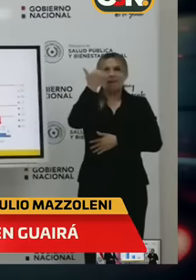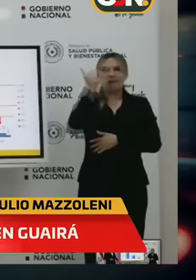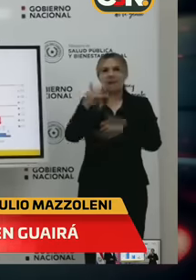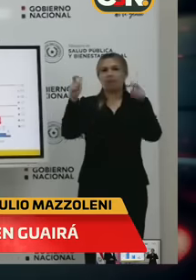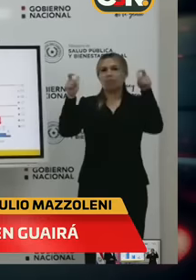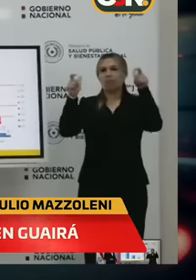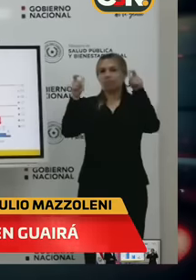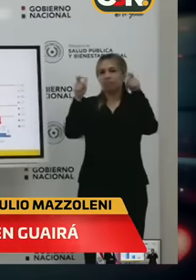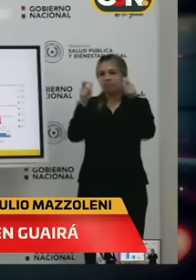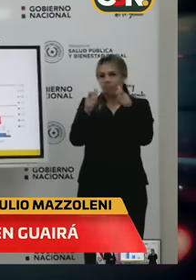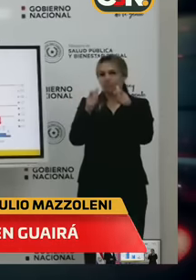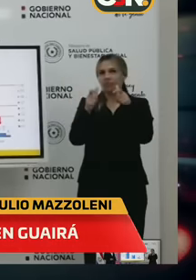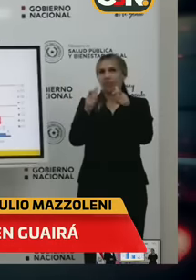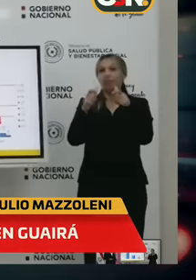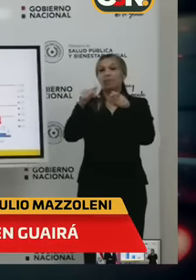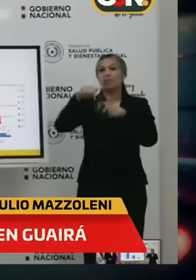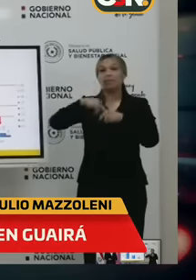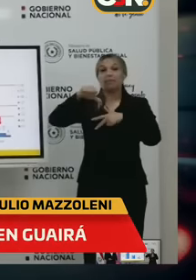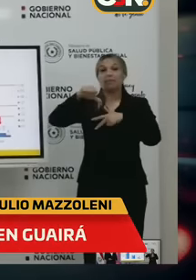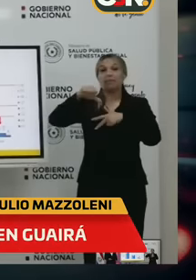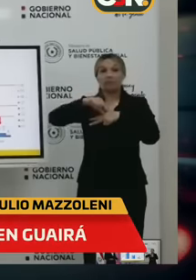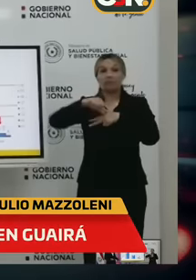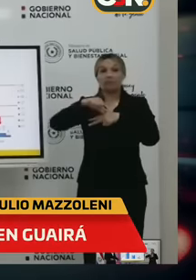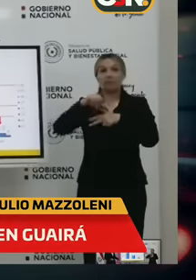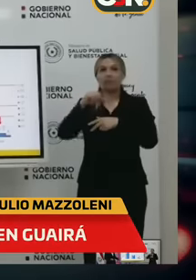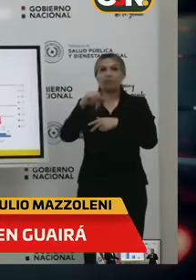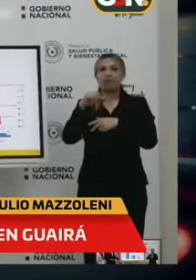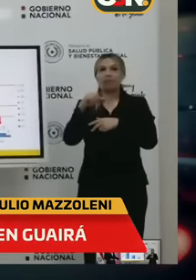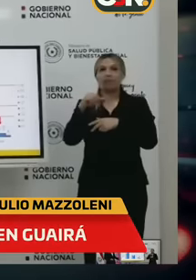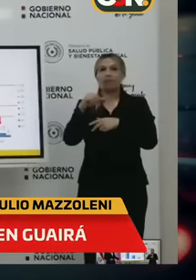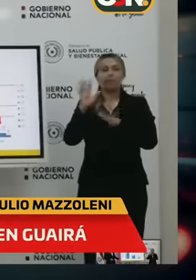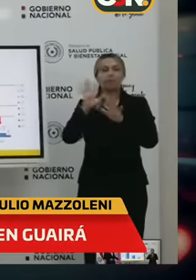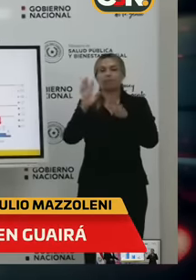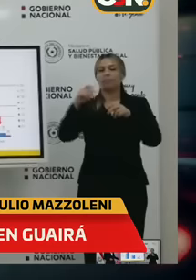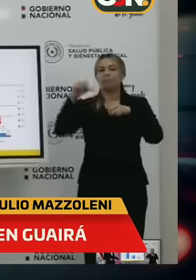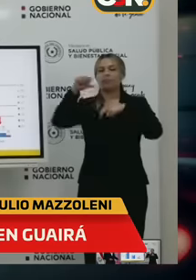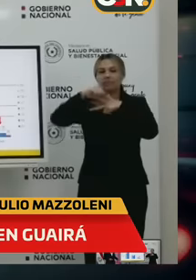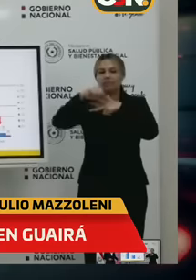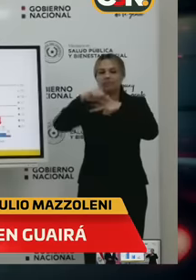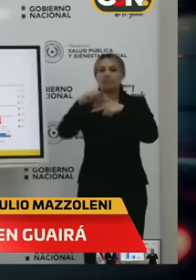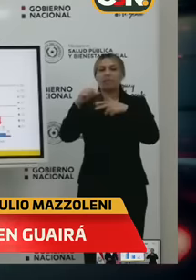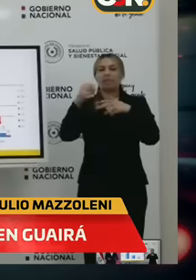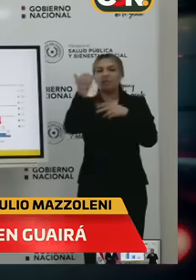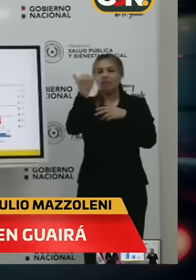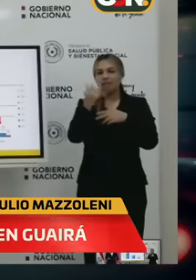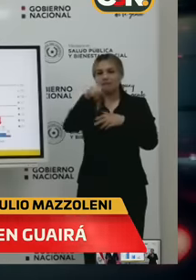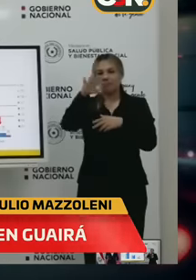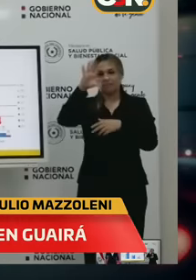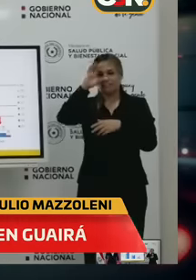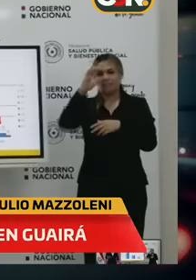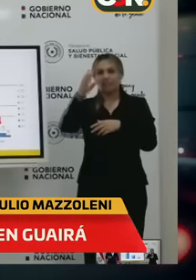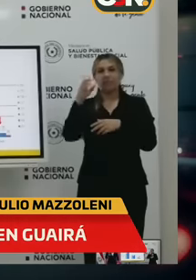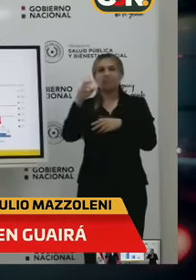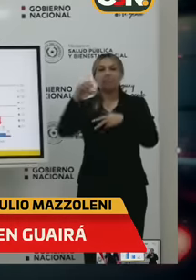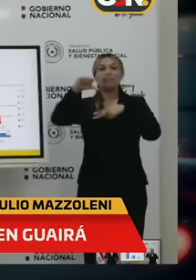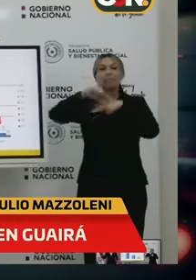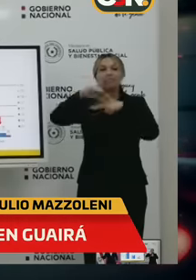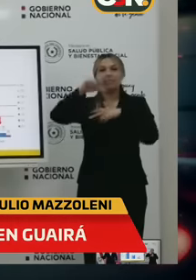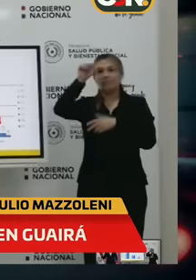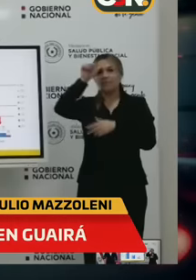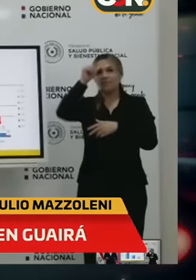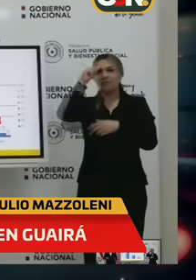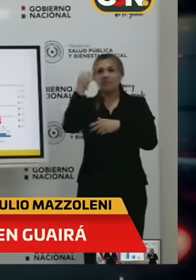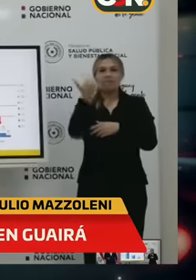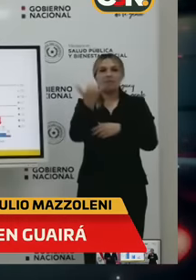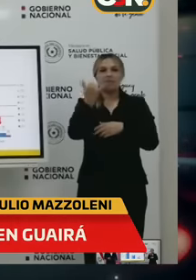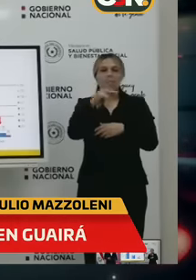ascenso en Central, un poquito más modesto, pero recuerden que en Central estamos hablando en términos de miles